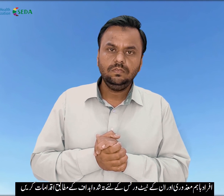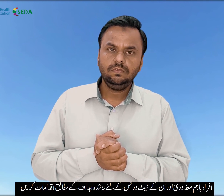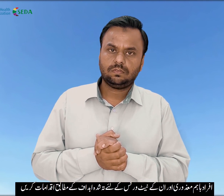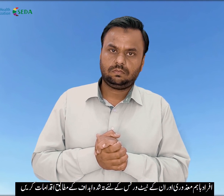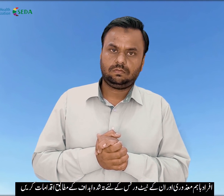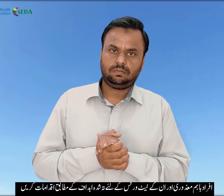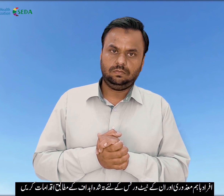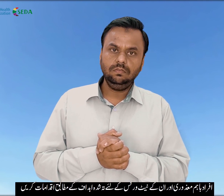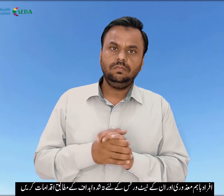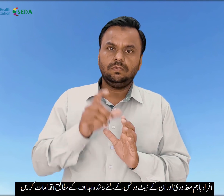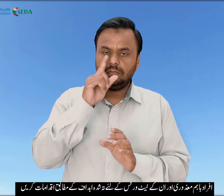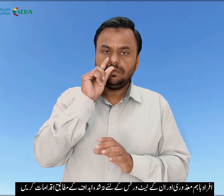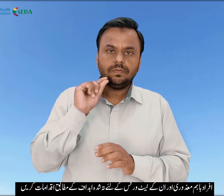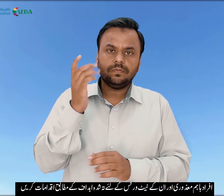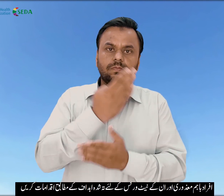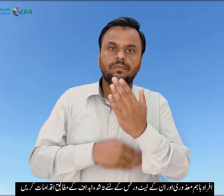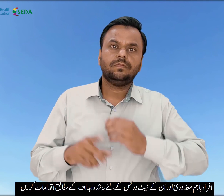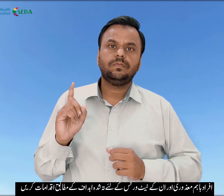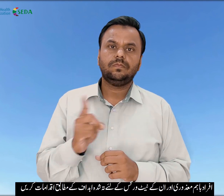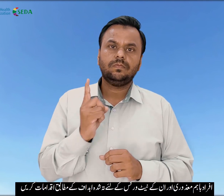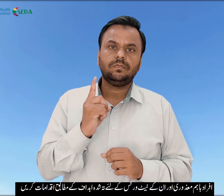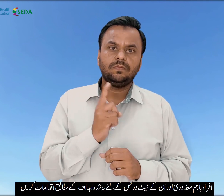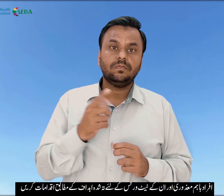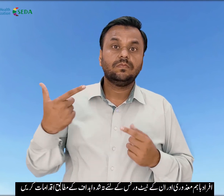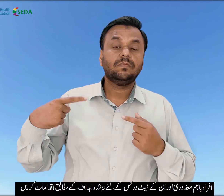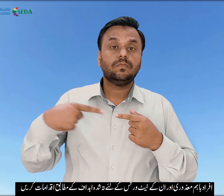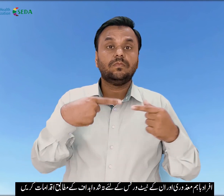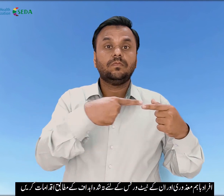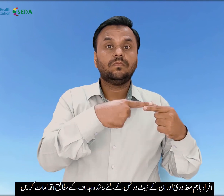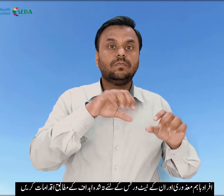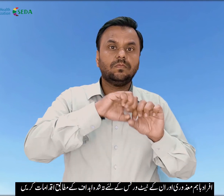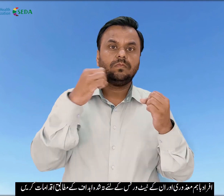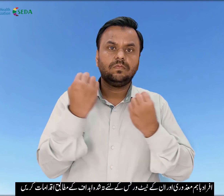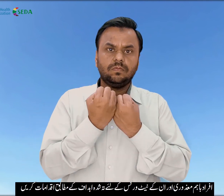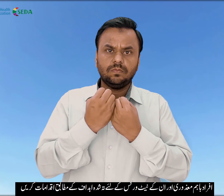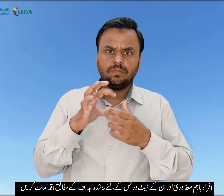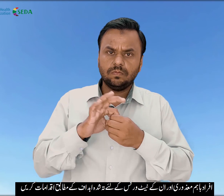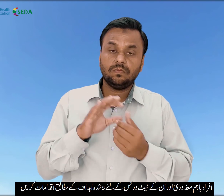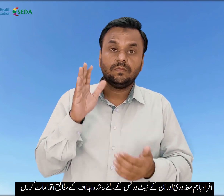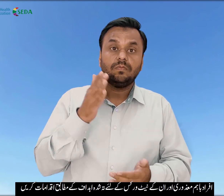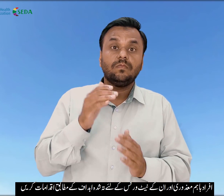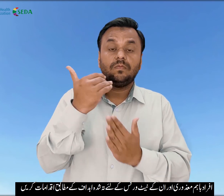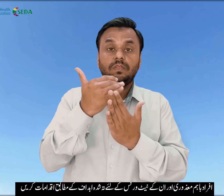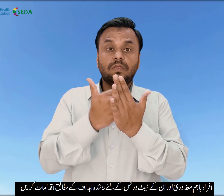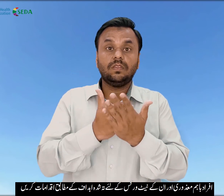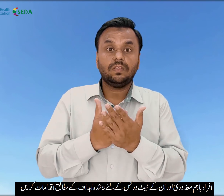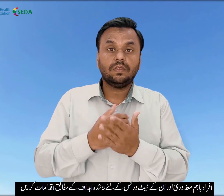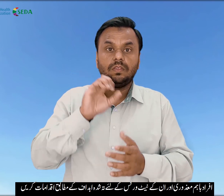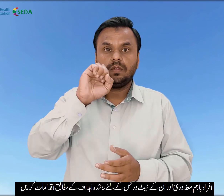افراد بہم معذوری اور ان کے نیٹ ورکس کے لیے طے شدہ اہداف کے مطابق اقدامات